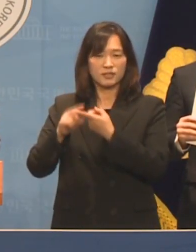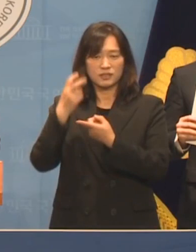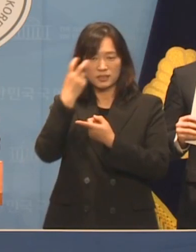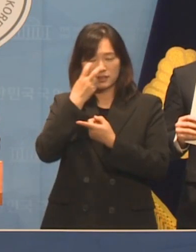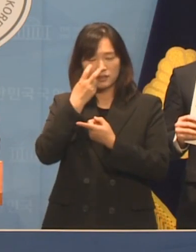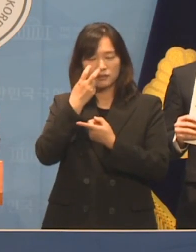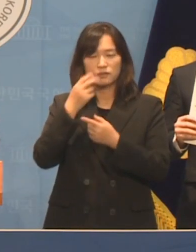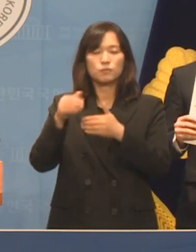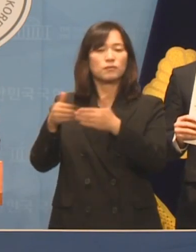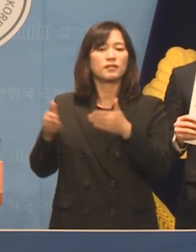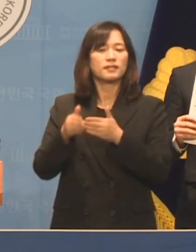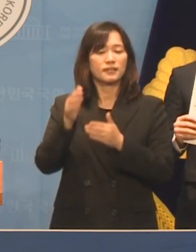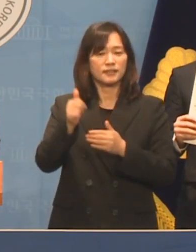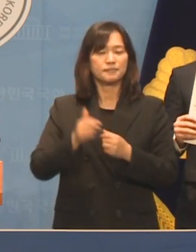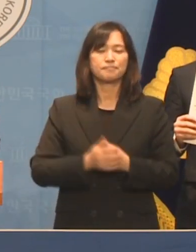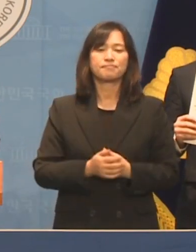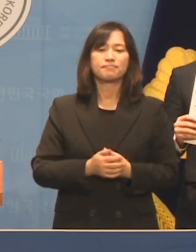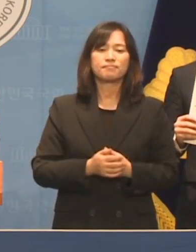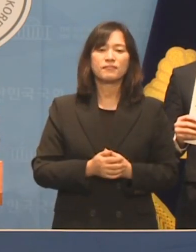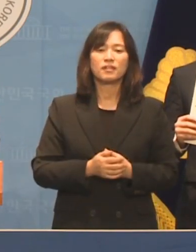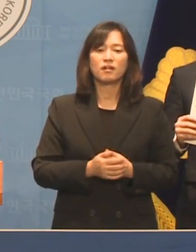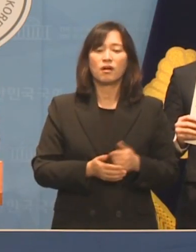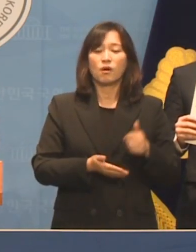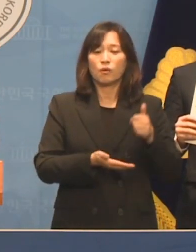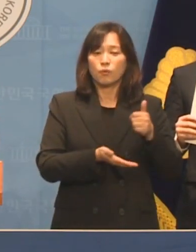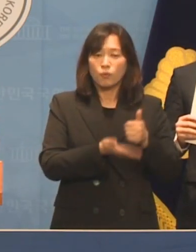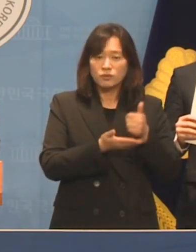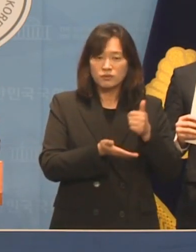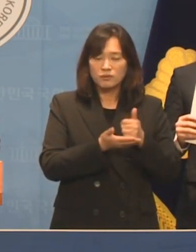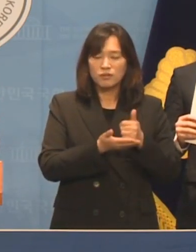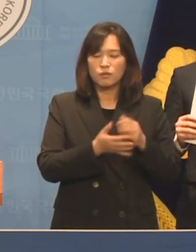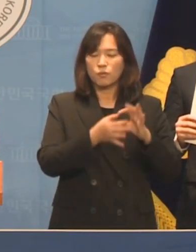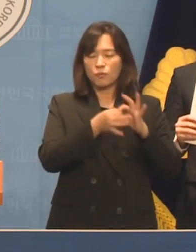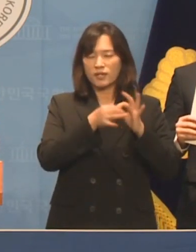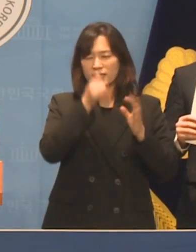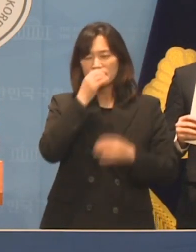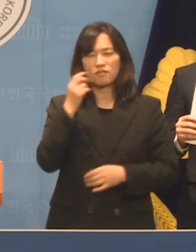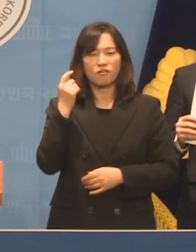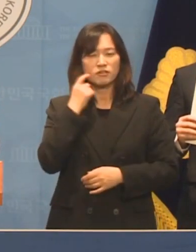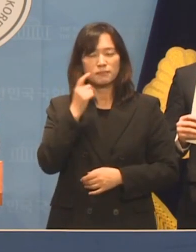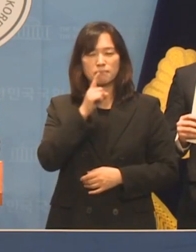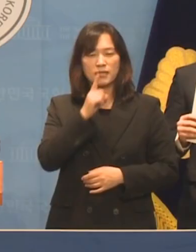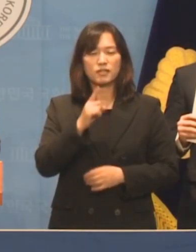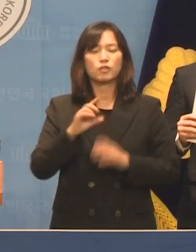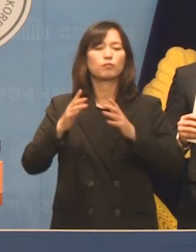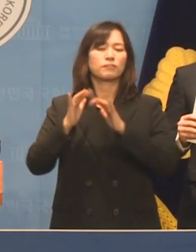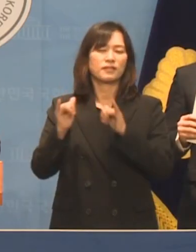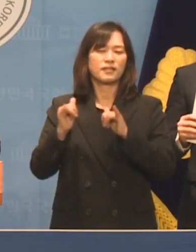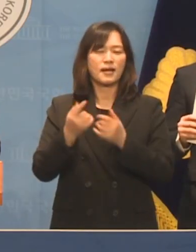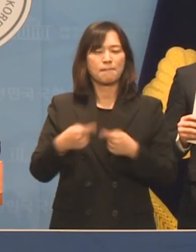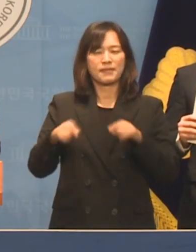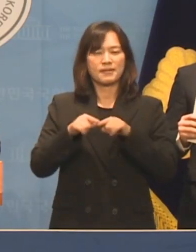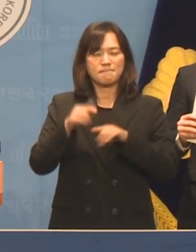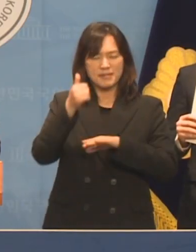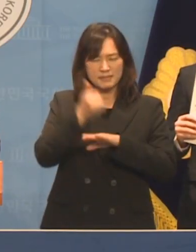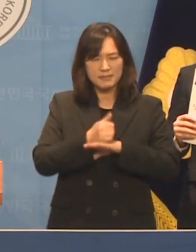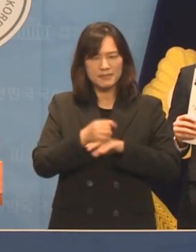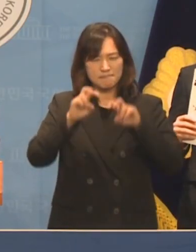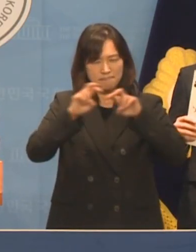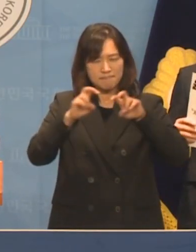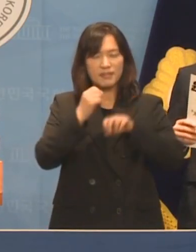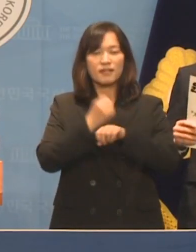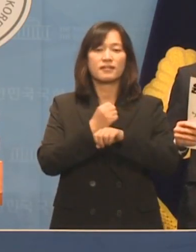진상조사단은 윤석열 대통령의 공천과 당무 개입과 관련된 거짓말을 국민과 함께 끝까지